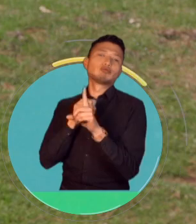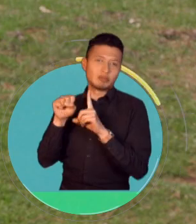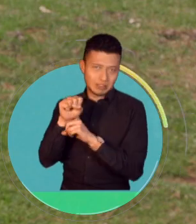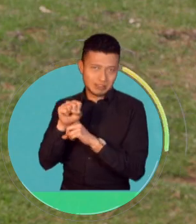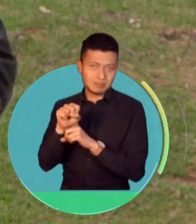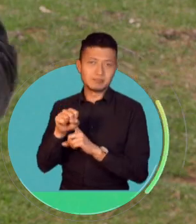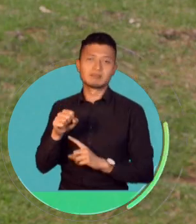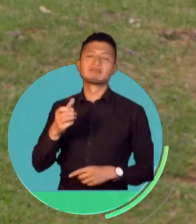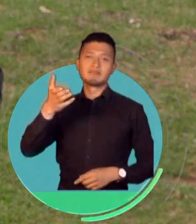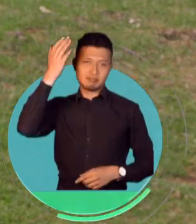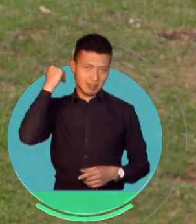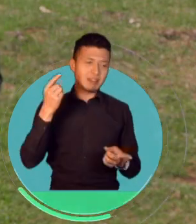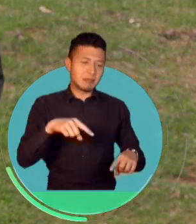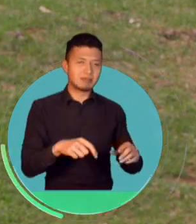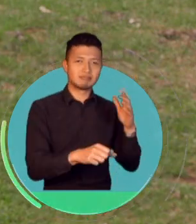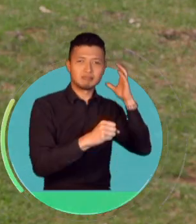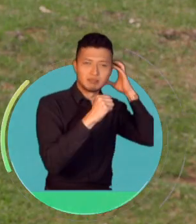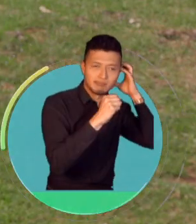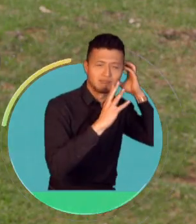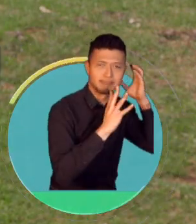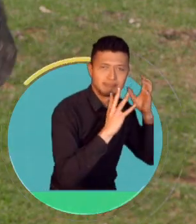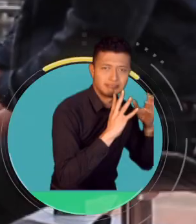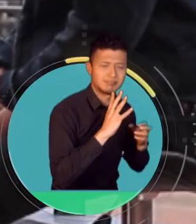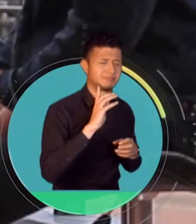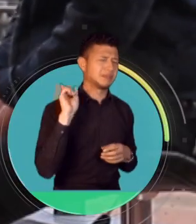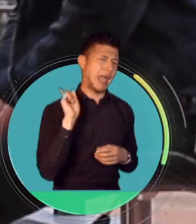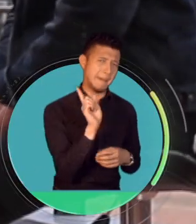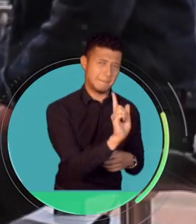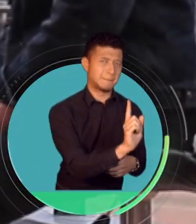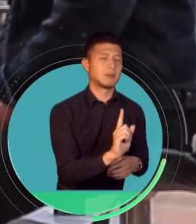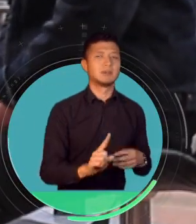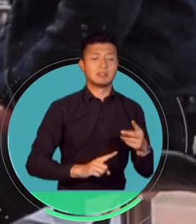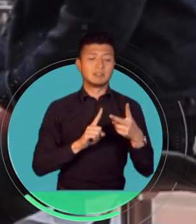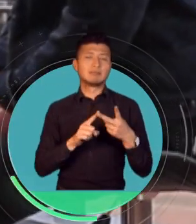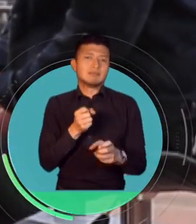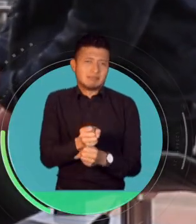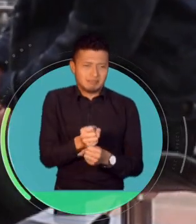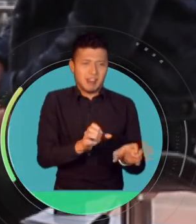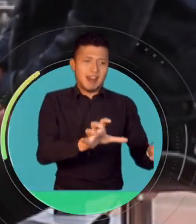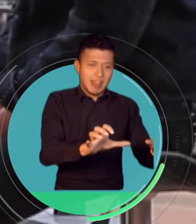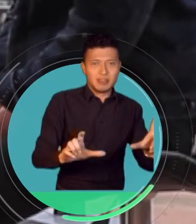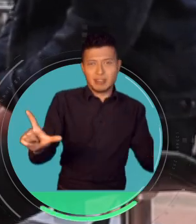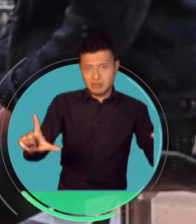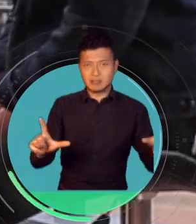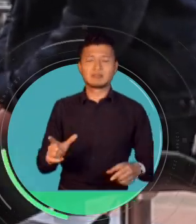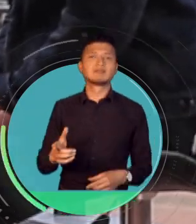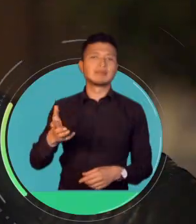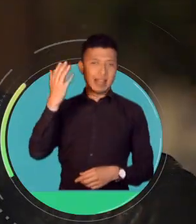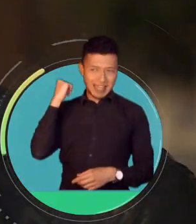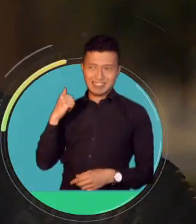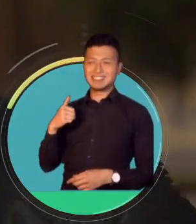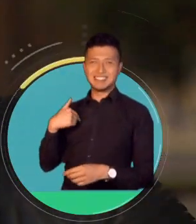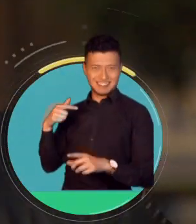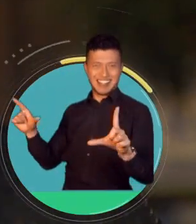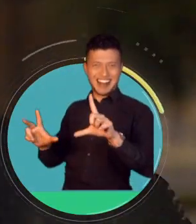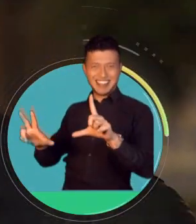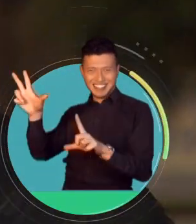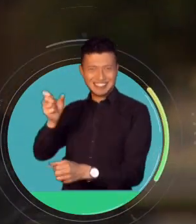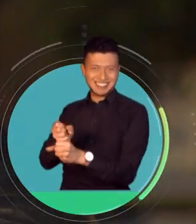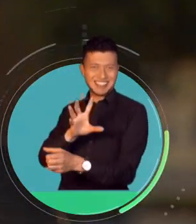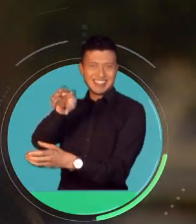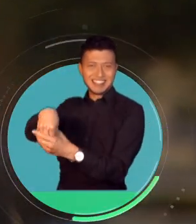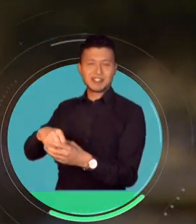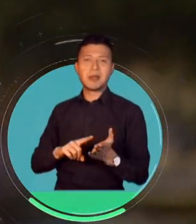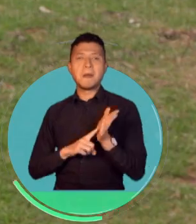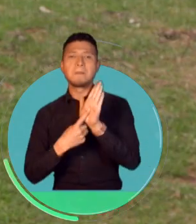trabajado en radio en televisión de hecho ya pasé por el Canal 13 tuve la oportunidad de presentar diferentes programas la música ha sido mi vida desde que me